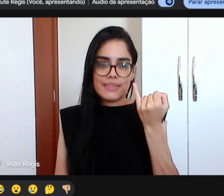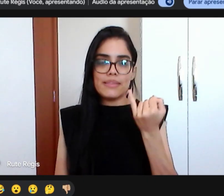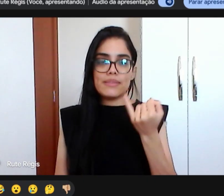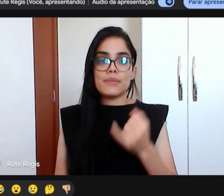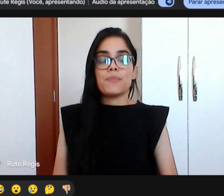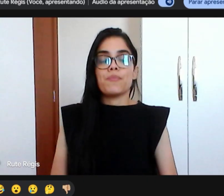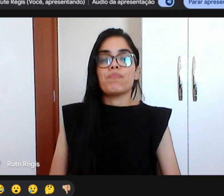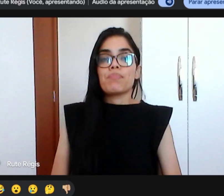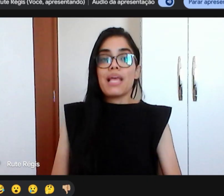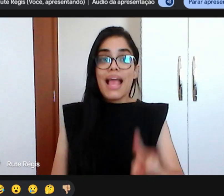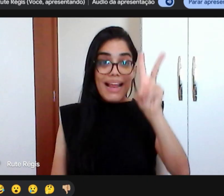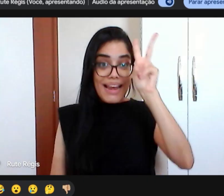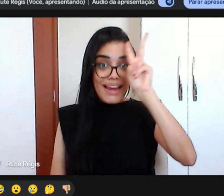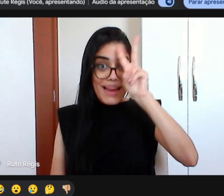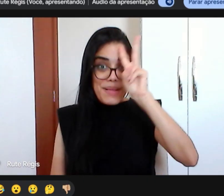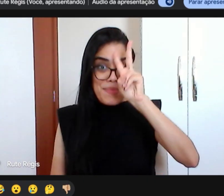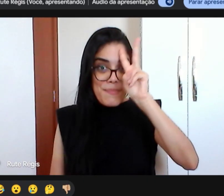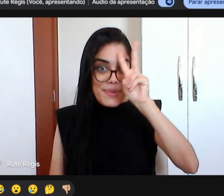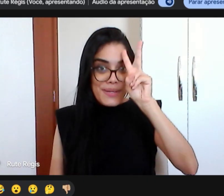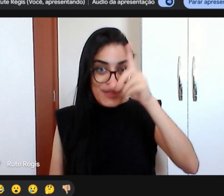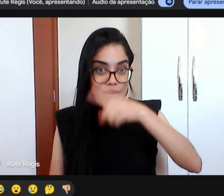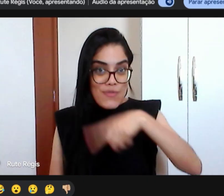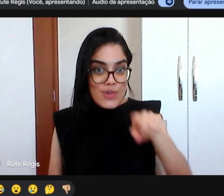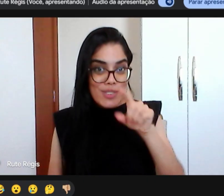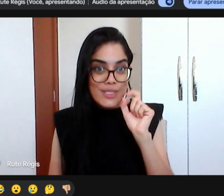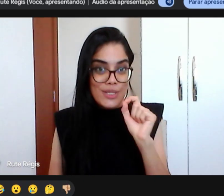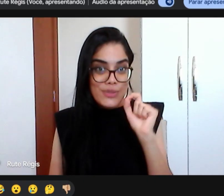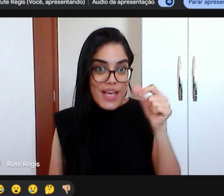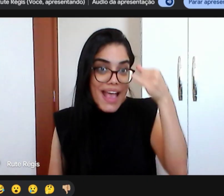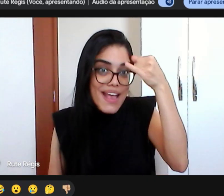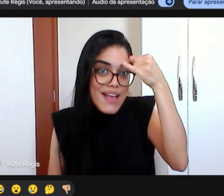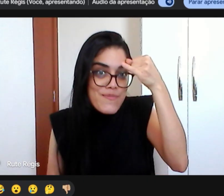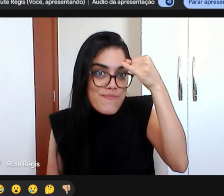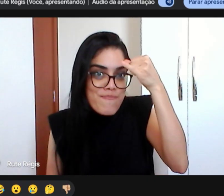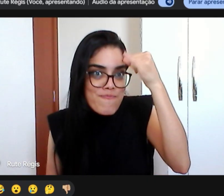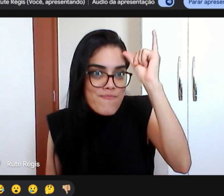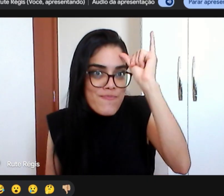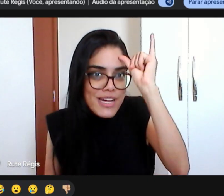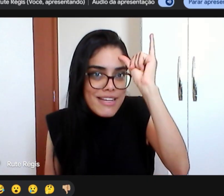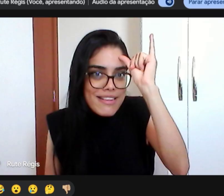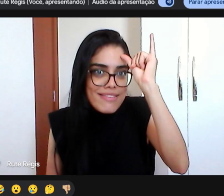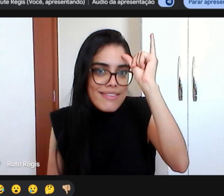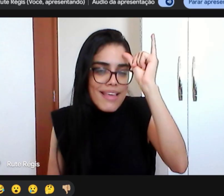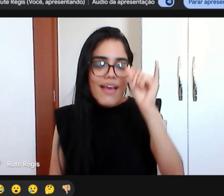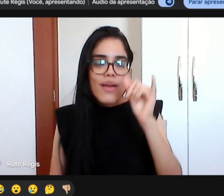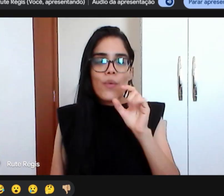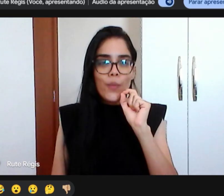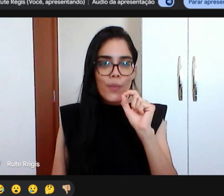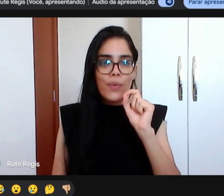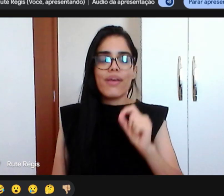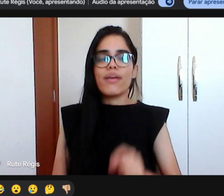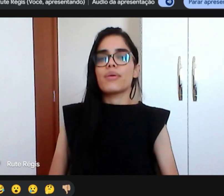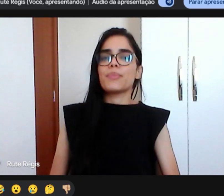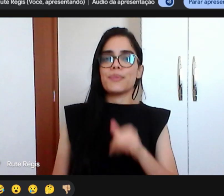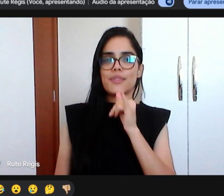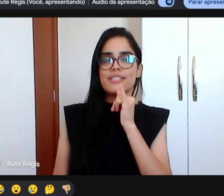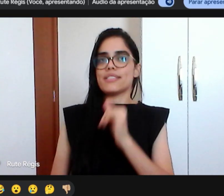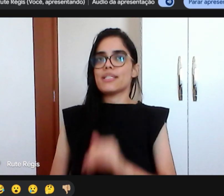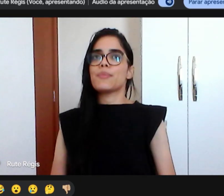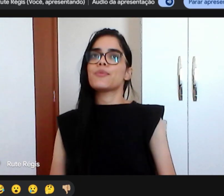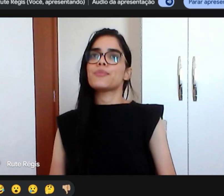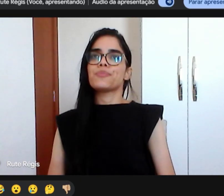É importante. E é importante principalmente que vocês lembrem